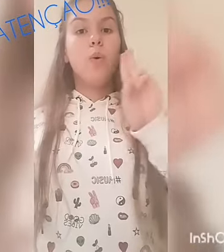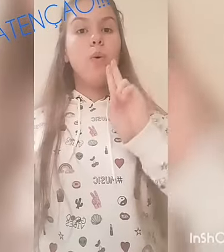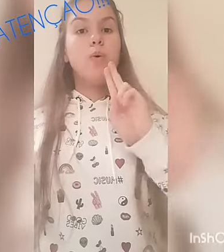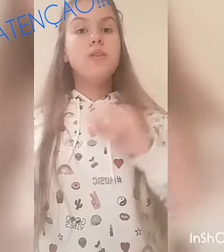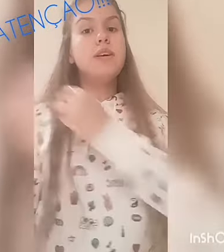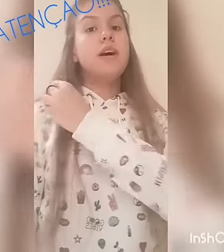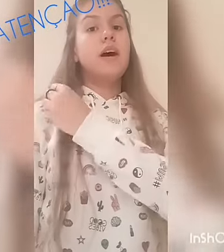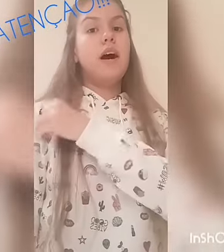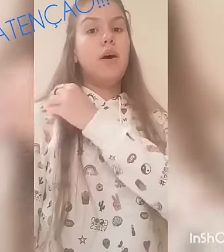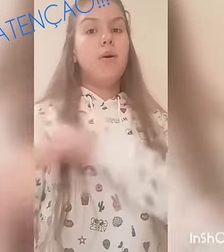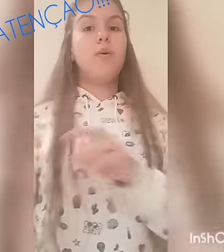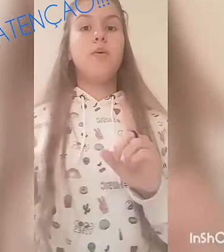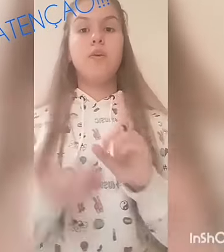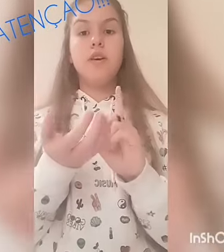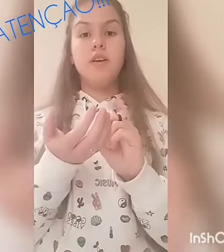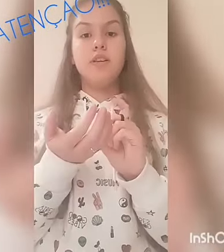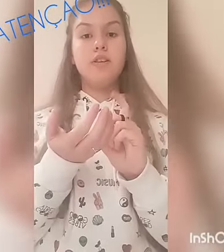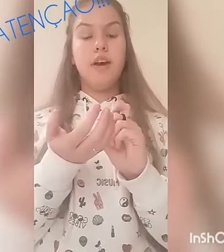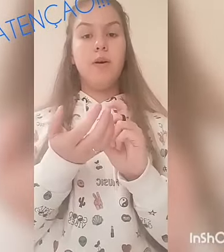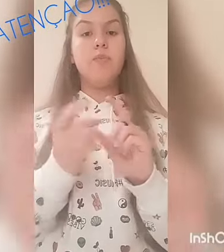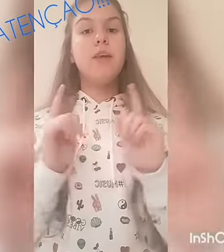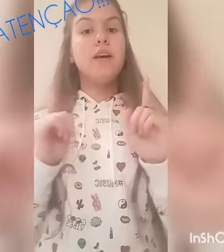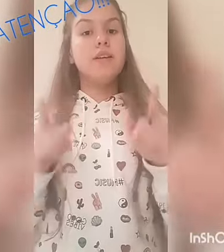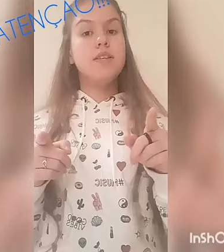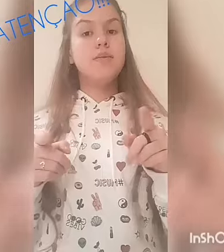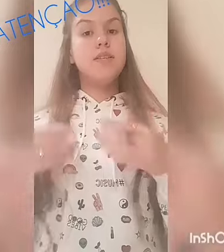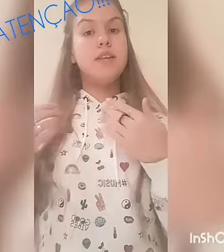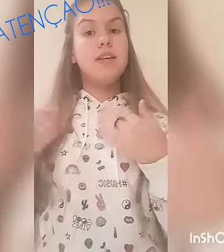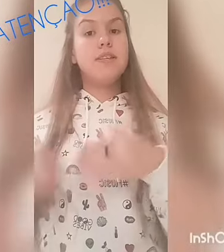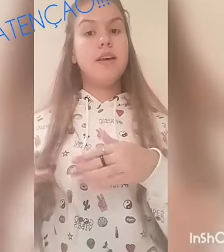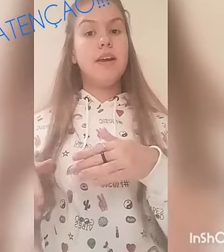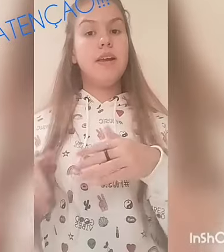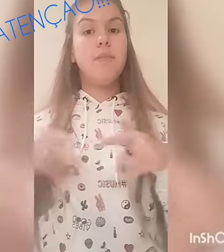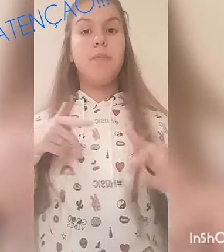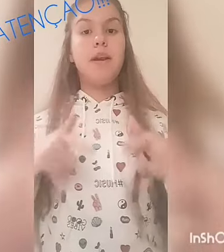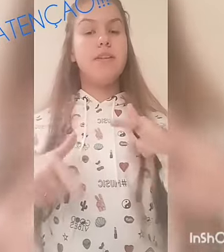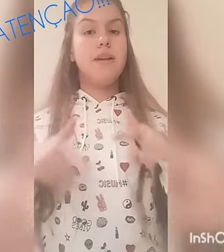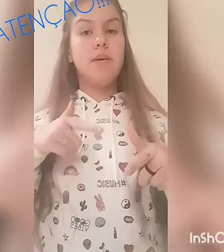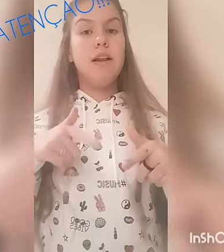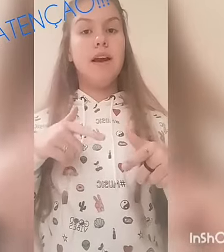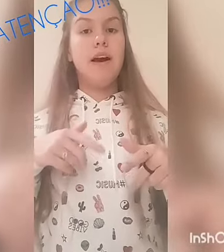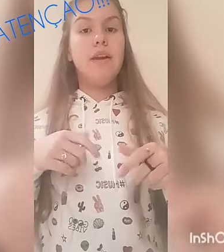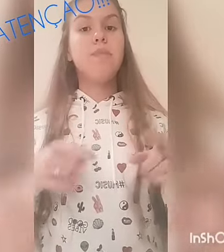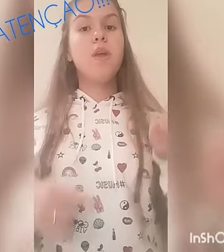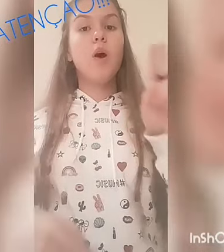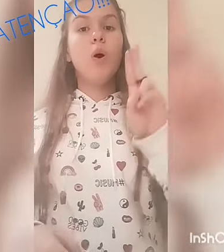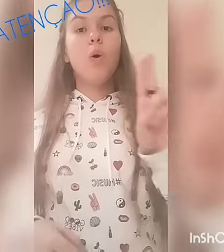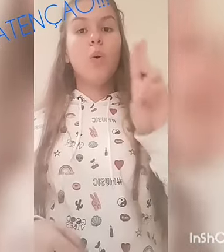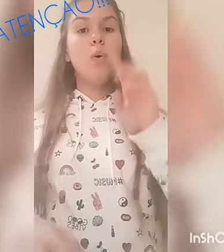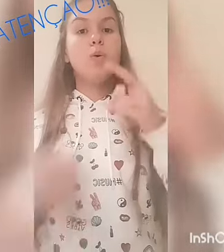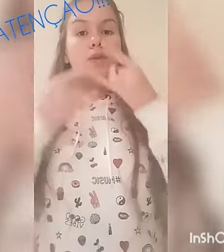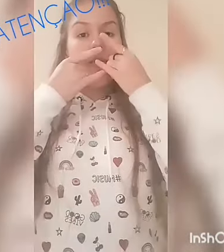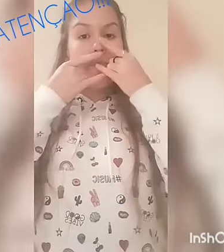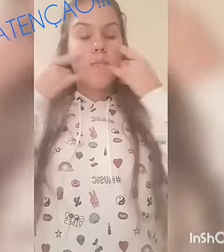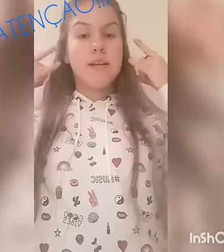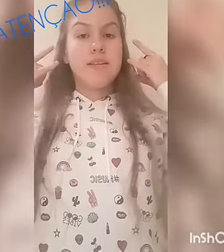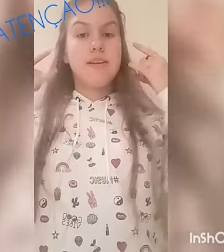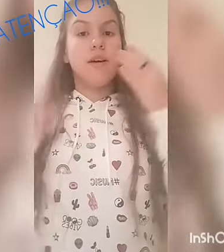Use álcool gel, se você sair para trabalhar, use máscara.